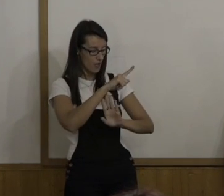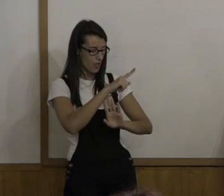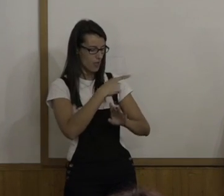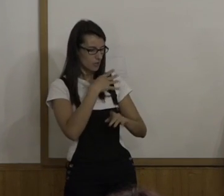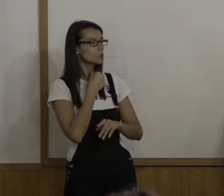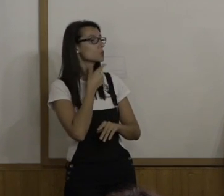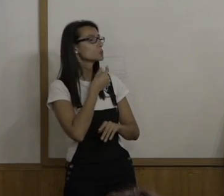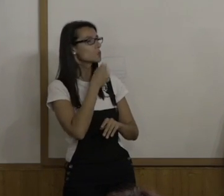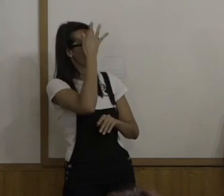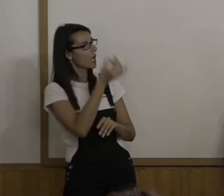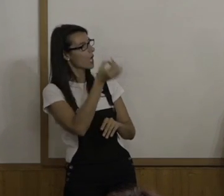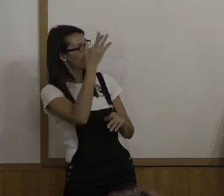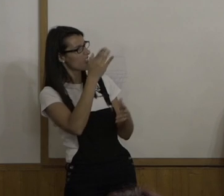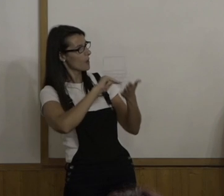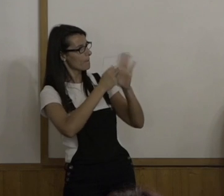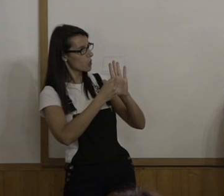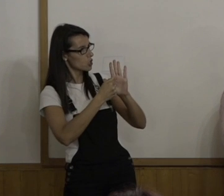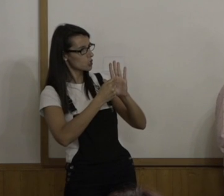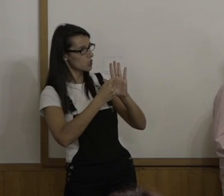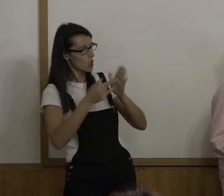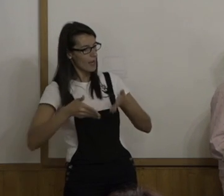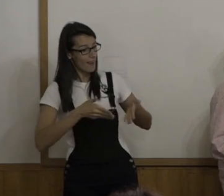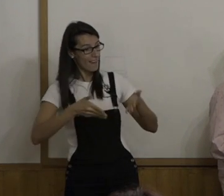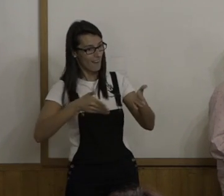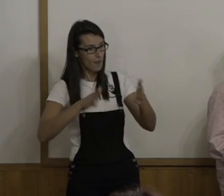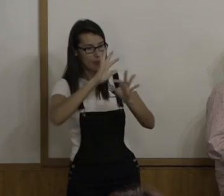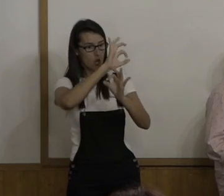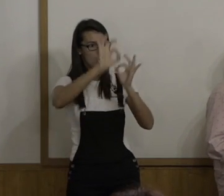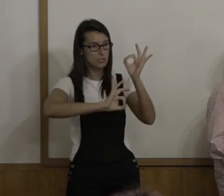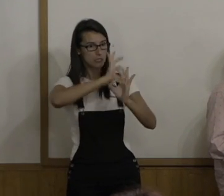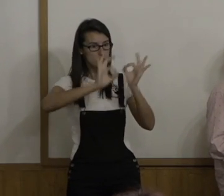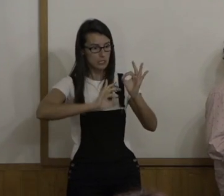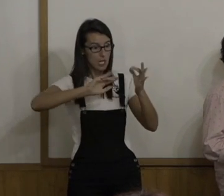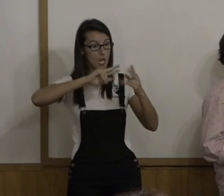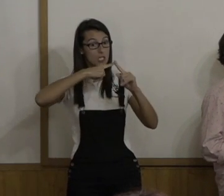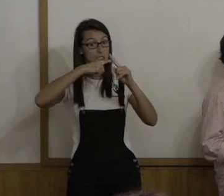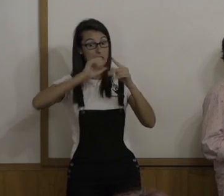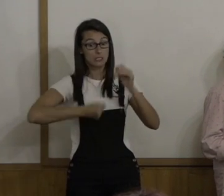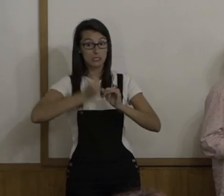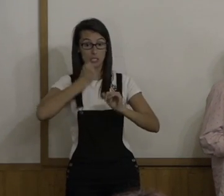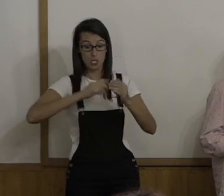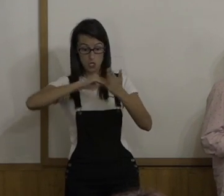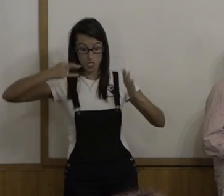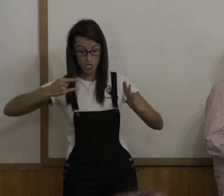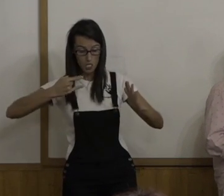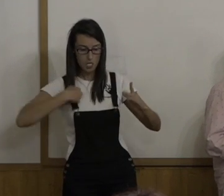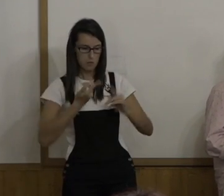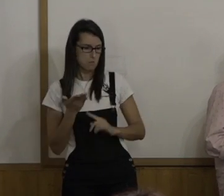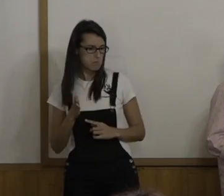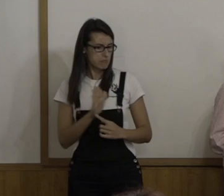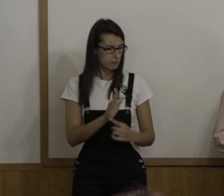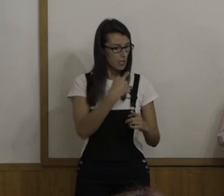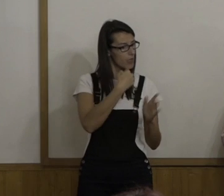yo, le moló el proyecto del Camino de los Satélites y el Xacobeo Tech, y al proponerle las Tecnolareiras